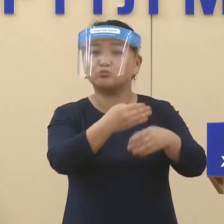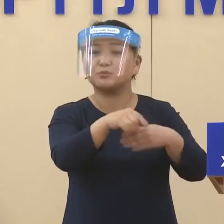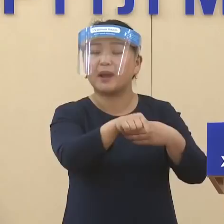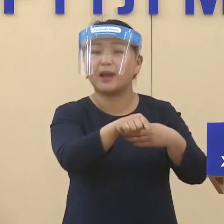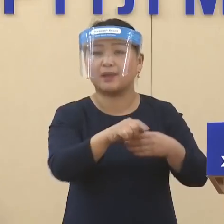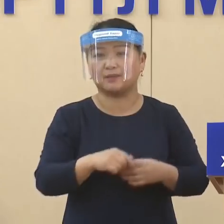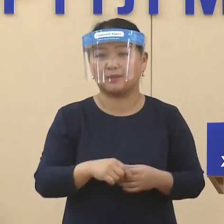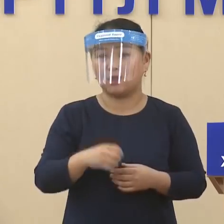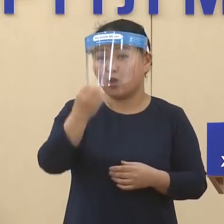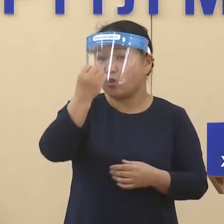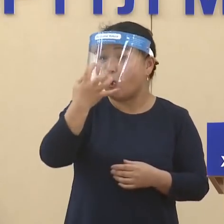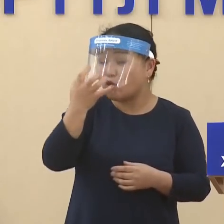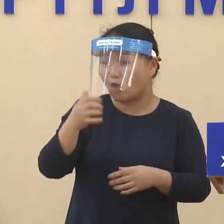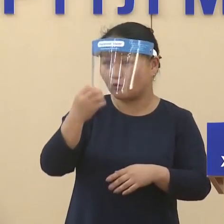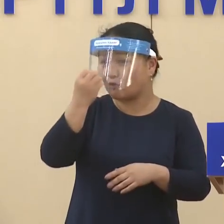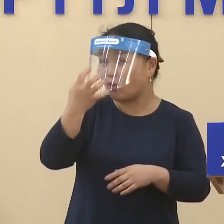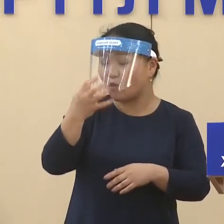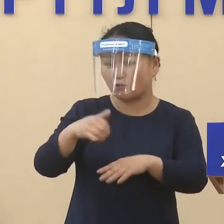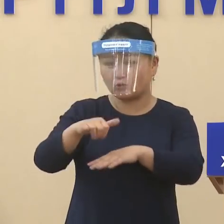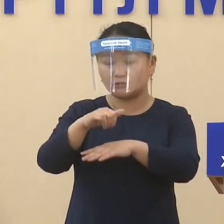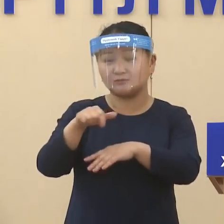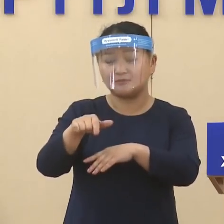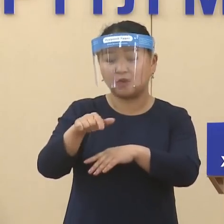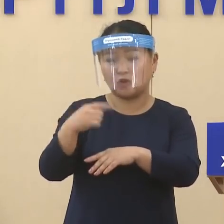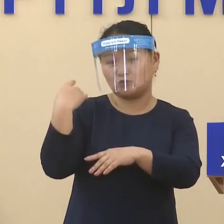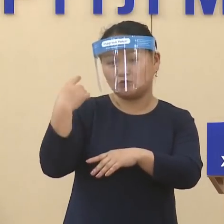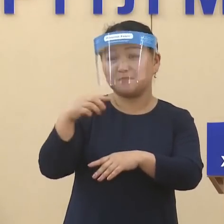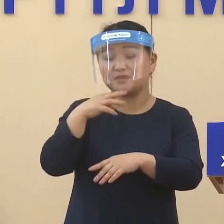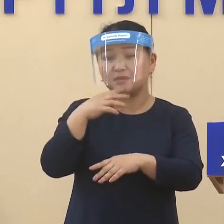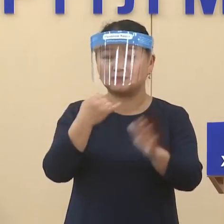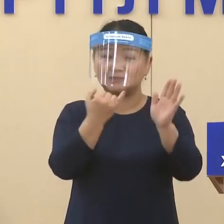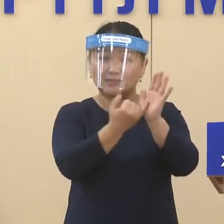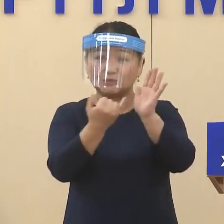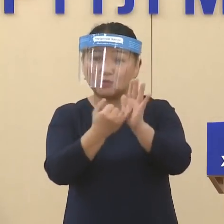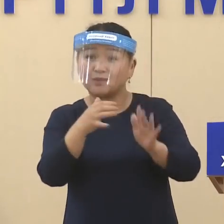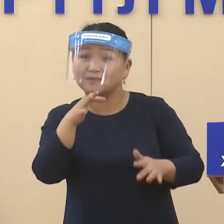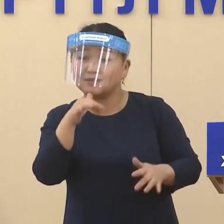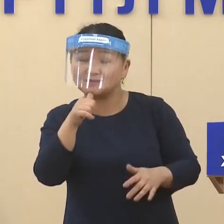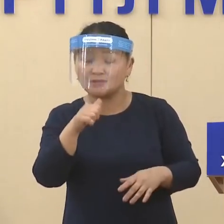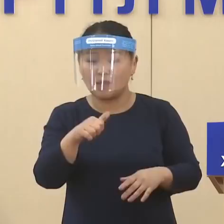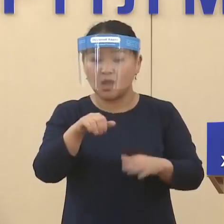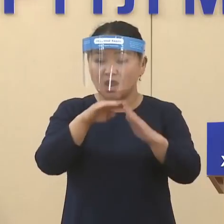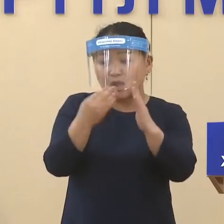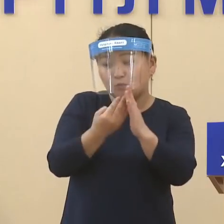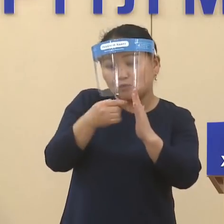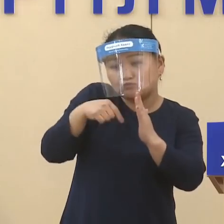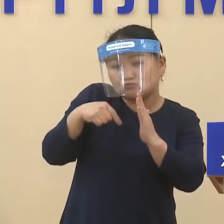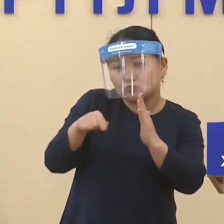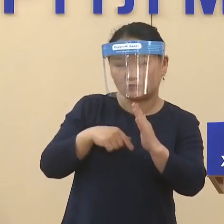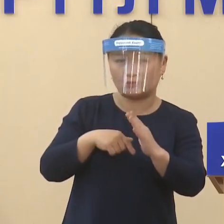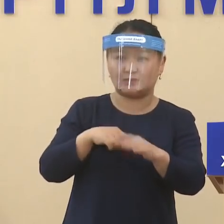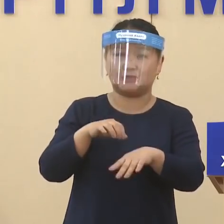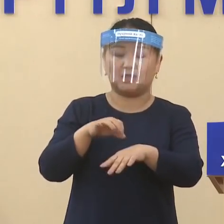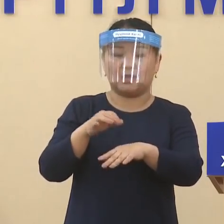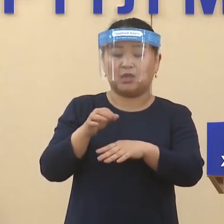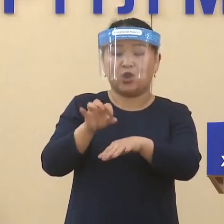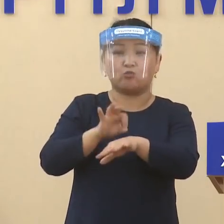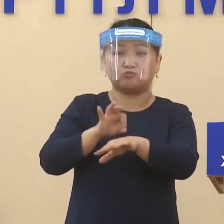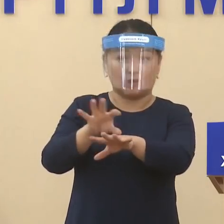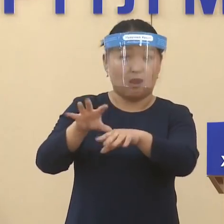За Хонконгийн хувьд өчигдөр мэдээлж байсан 66 настай эмэгтэйгийн гэр бүлийн хүн мөн халдвар авсан тогтоогдсон.